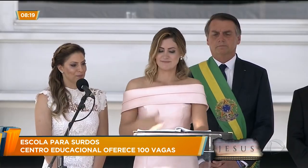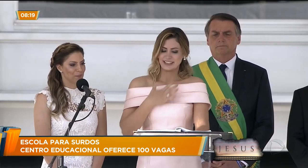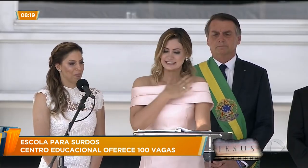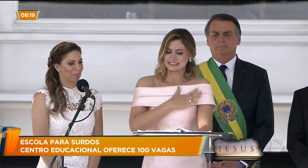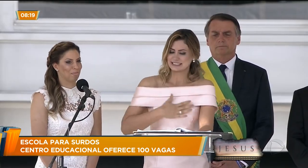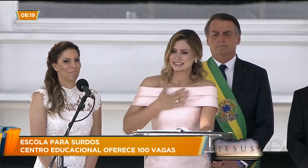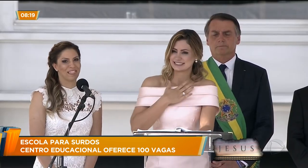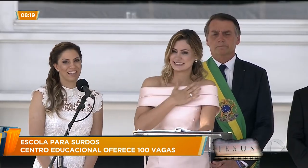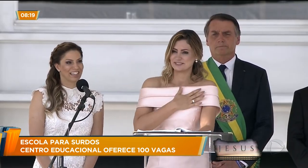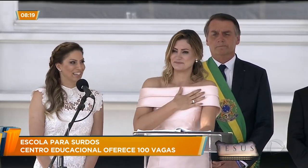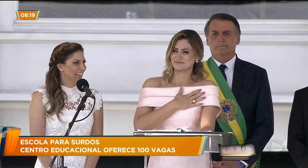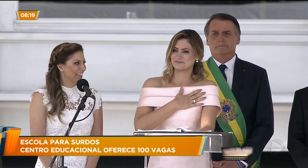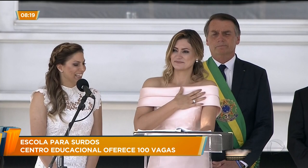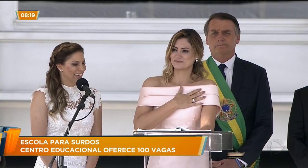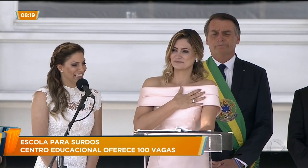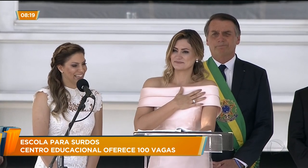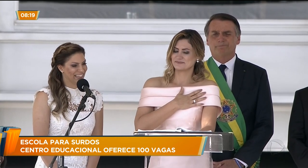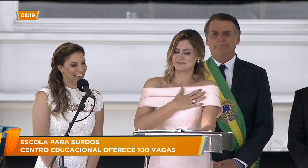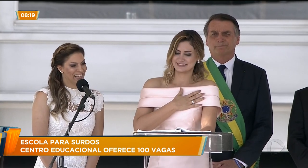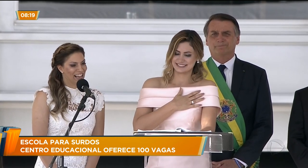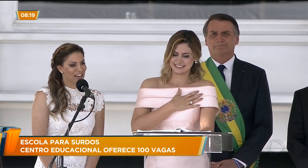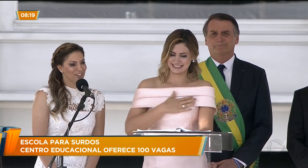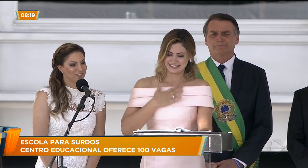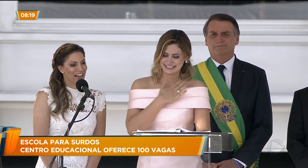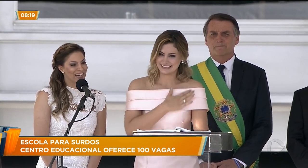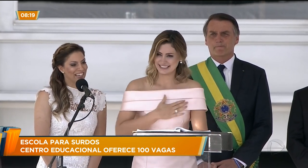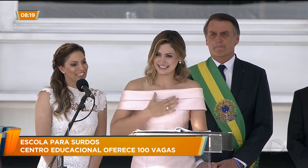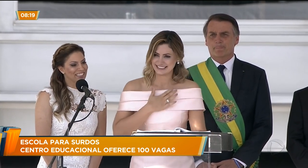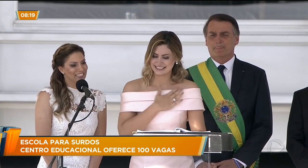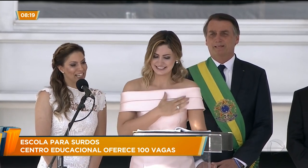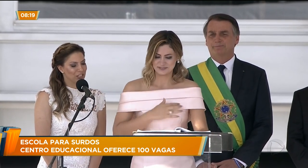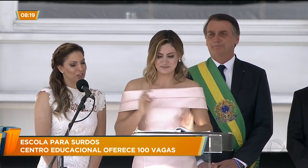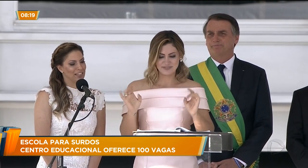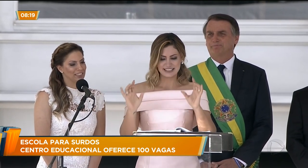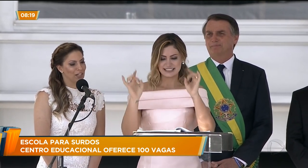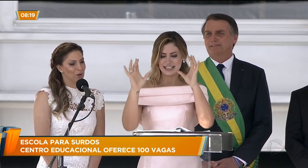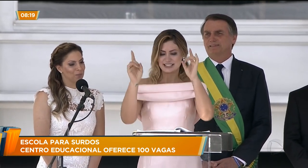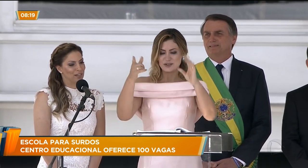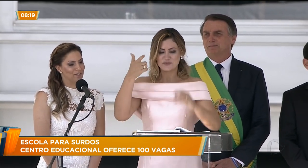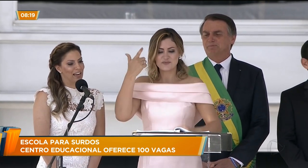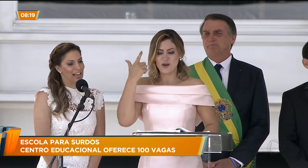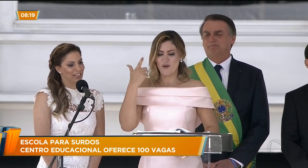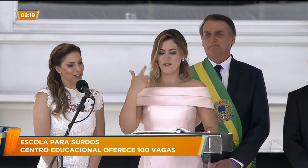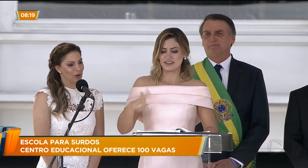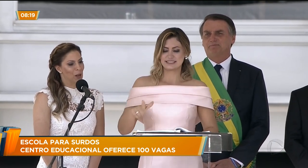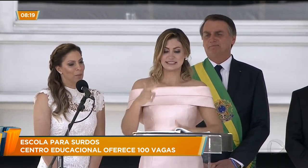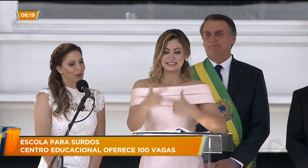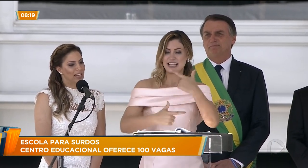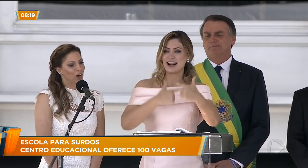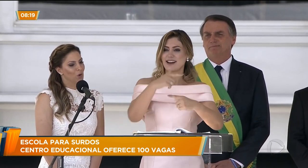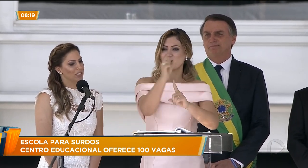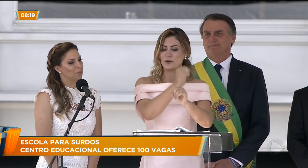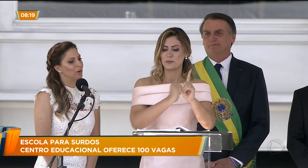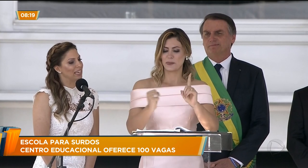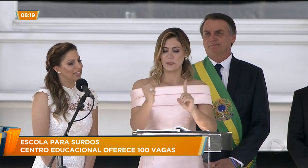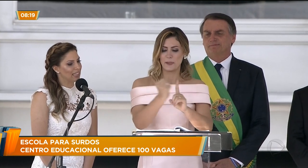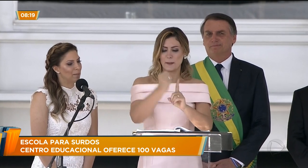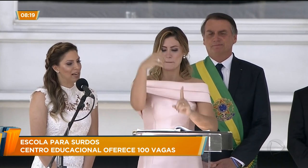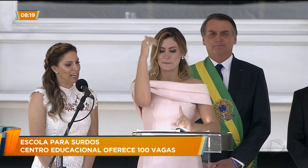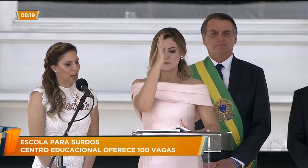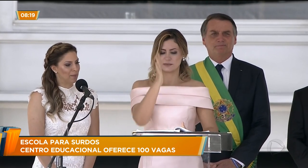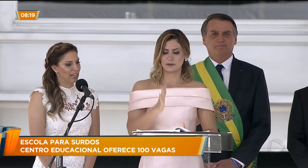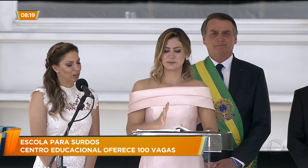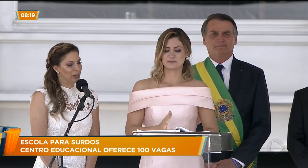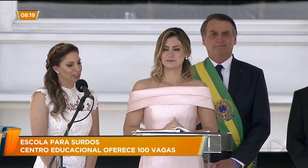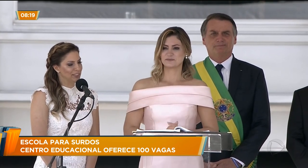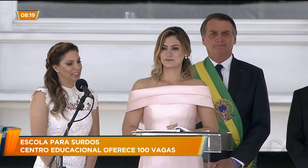usou a língua brasileira de sinais no discurso de posse do presidente Jair Bolsonaro. Desde então, a procura pelo